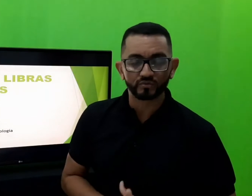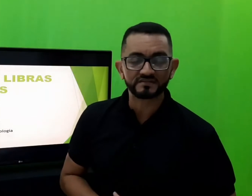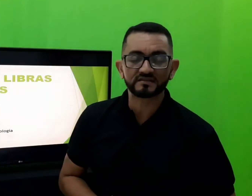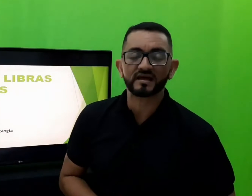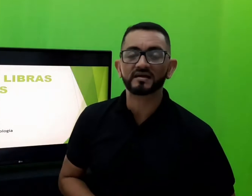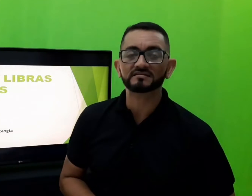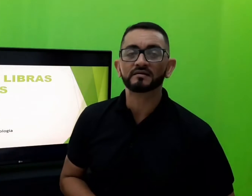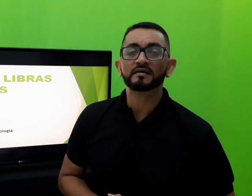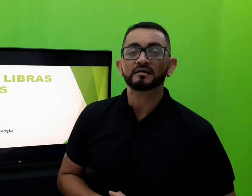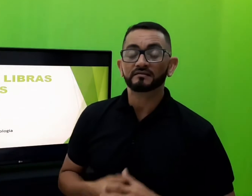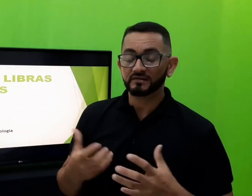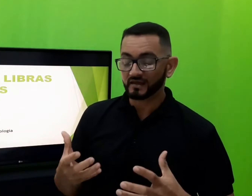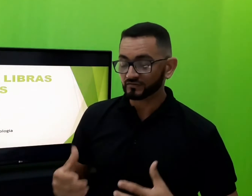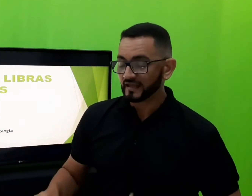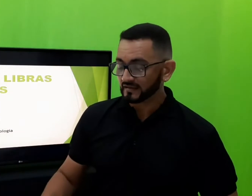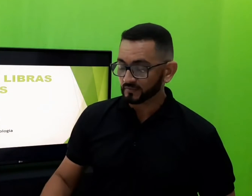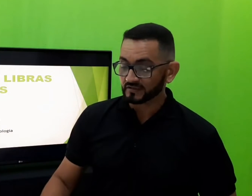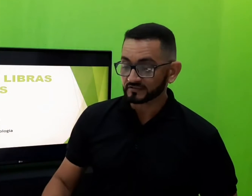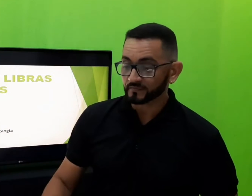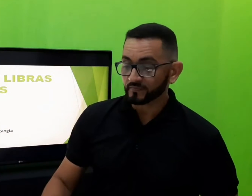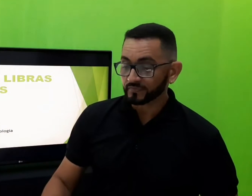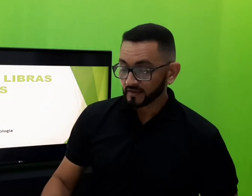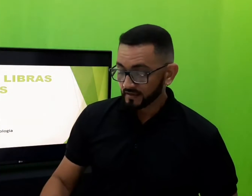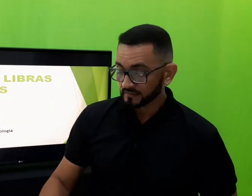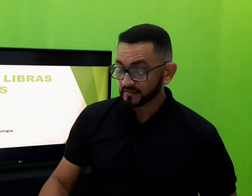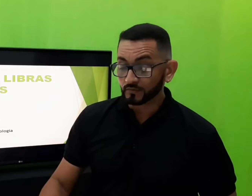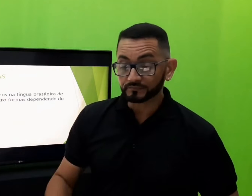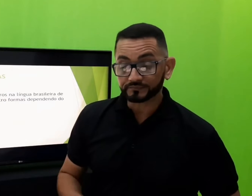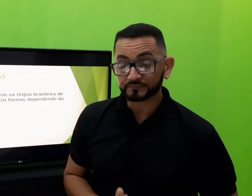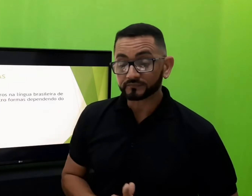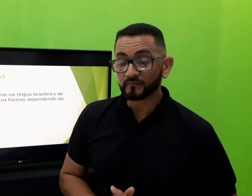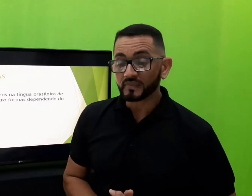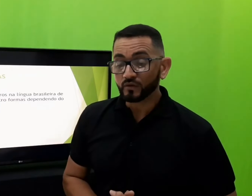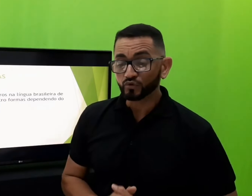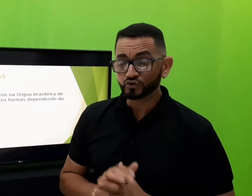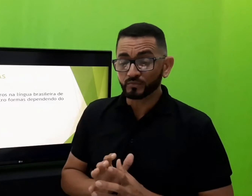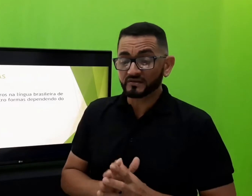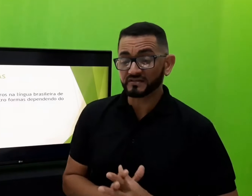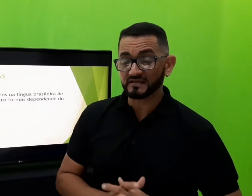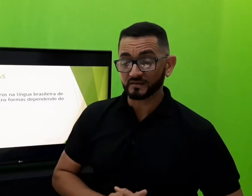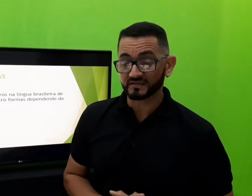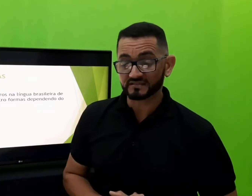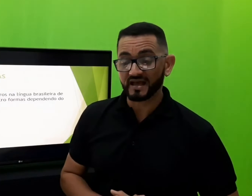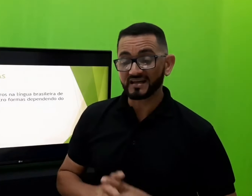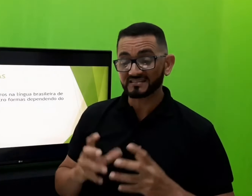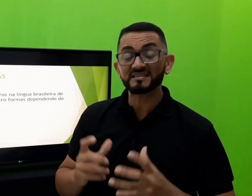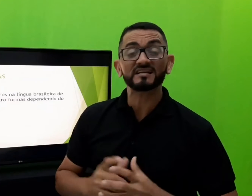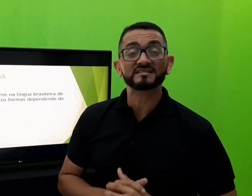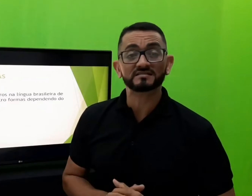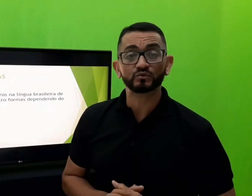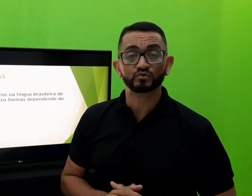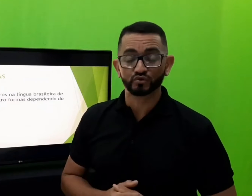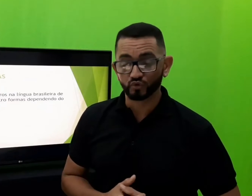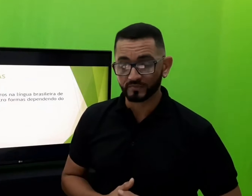alguns sinais dentro da Libras. Então, os números em Libras. A sinalização dos